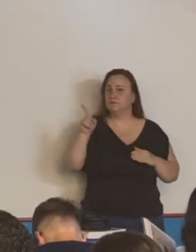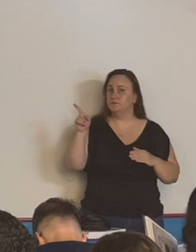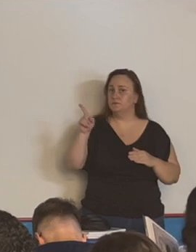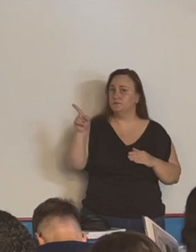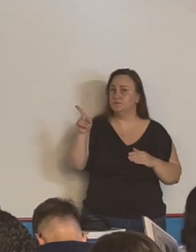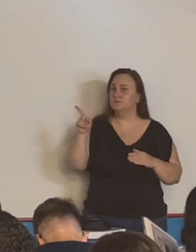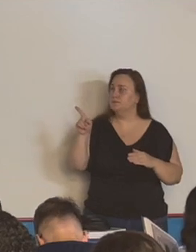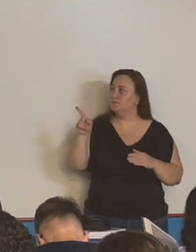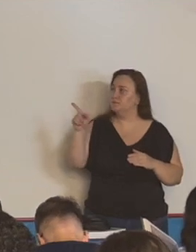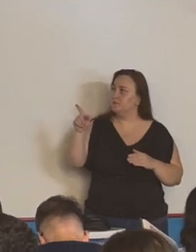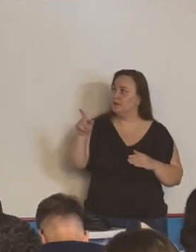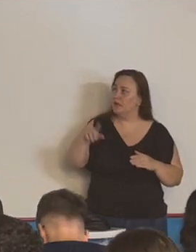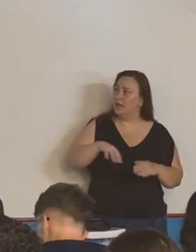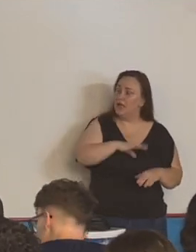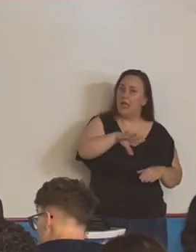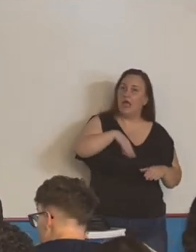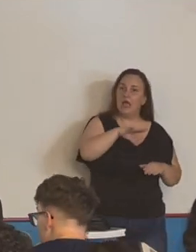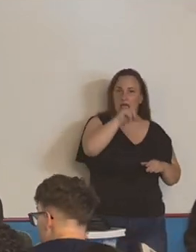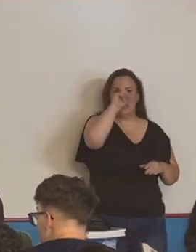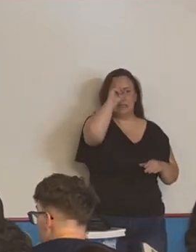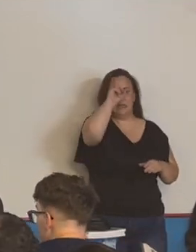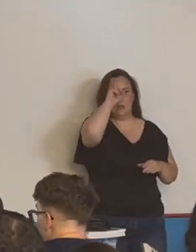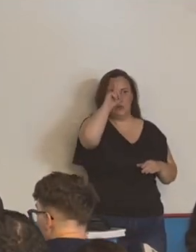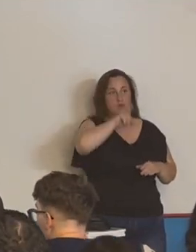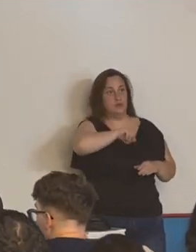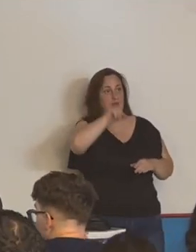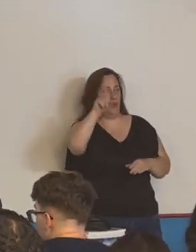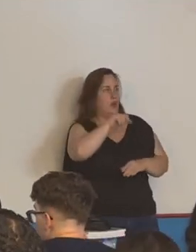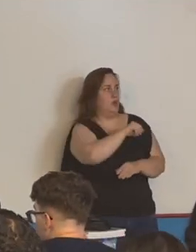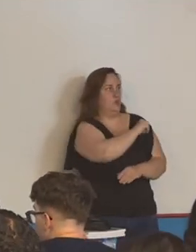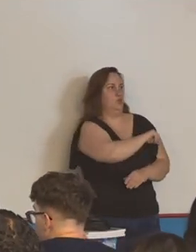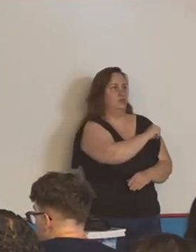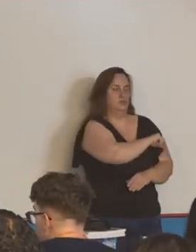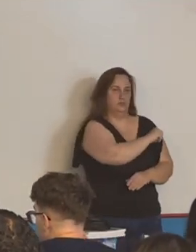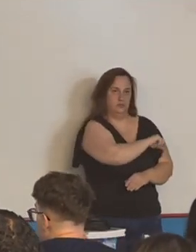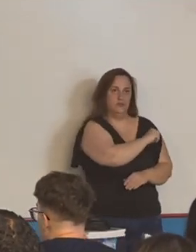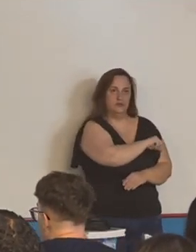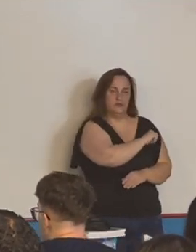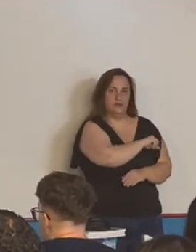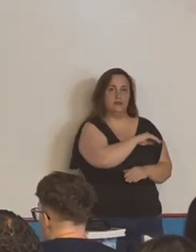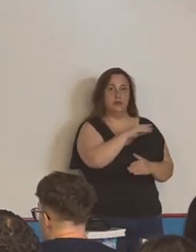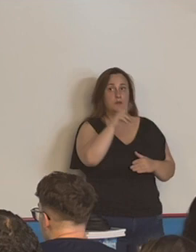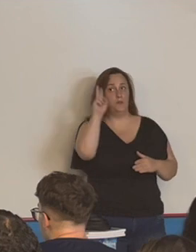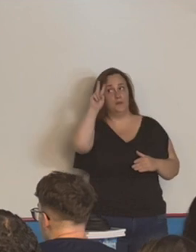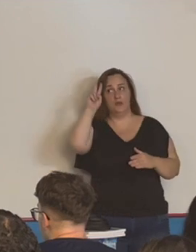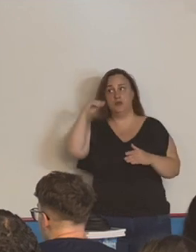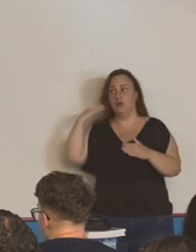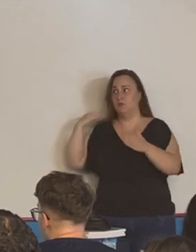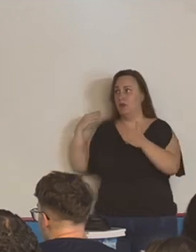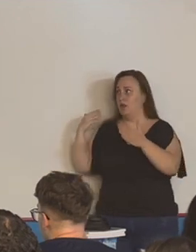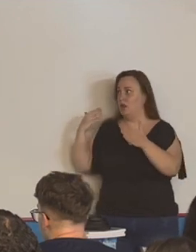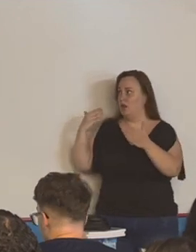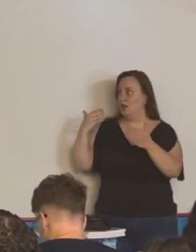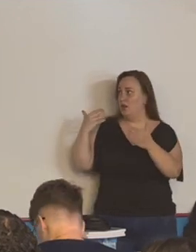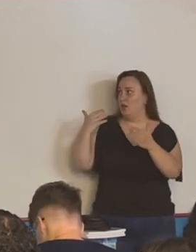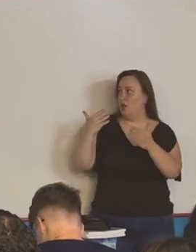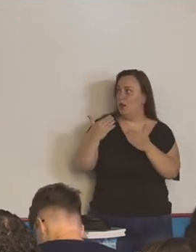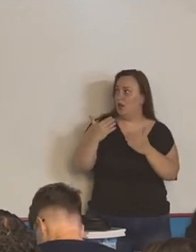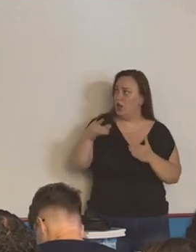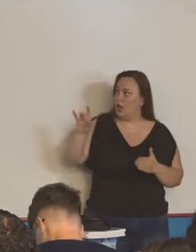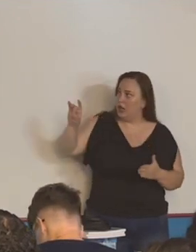Esse espaço é a Sala dos Provedores da Santa Casa de Misericórdia no Rio. Então, historicamente, todo